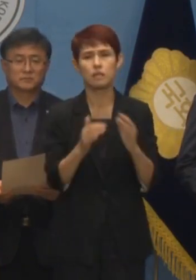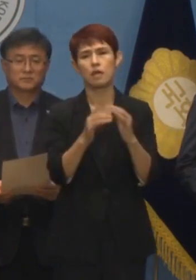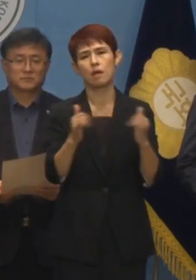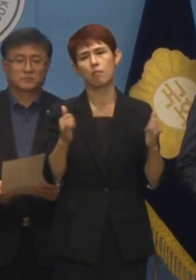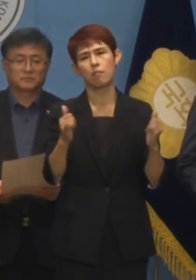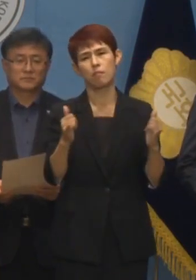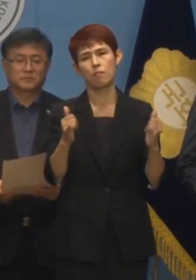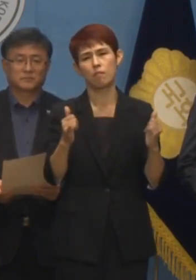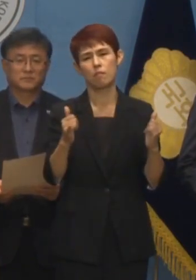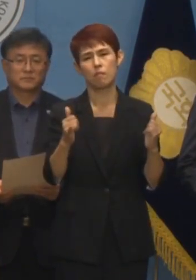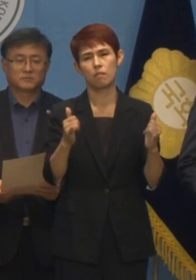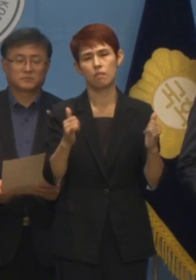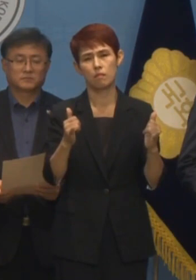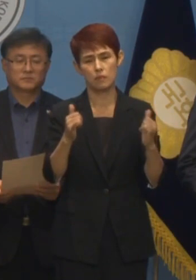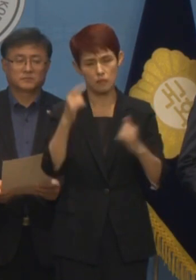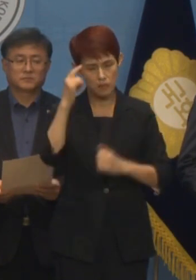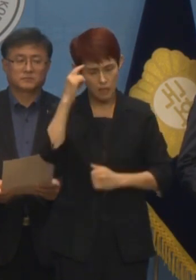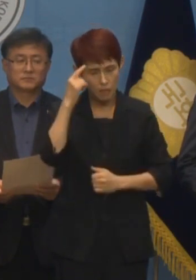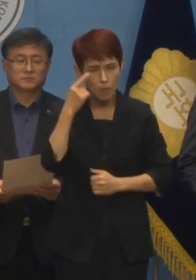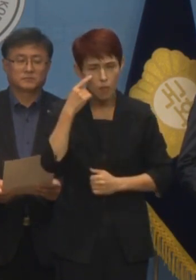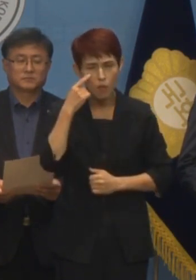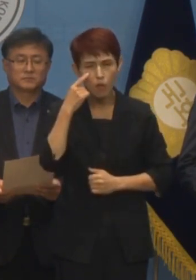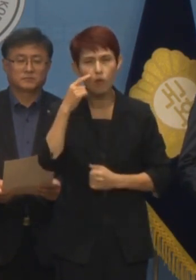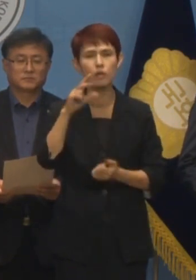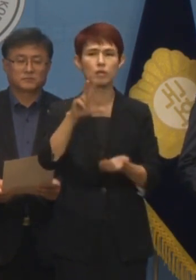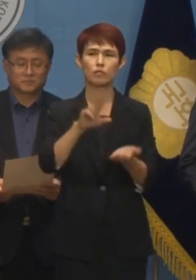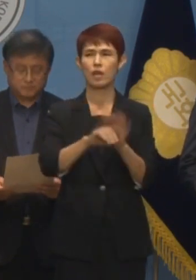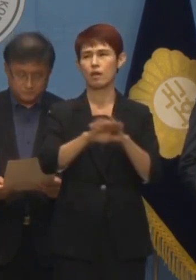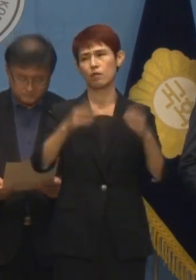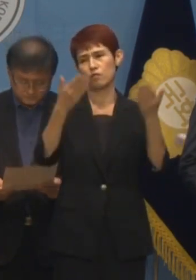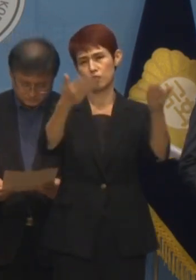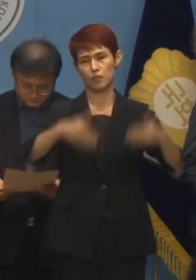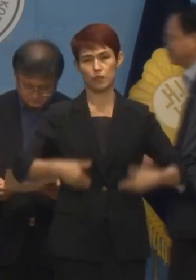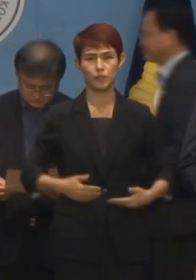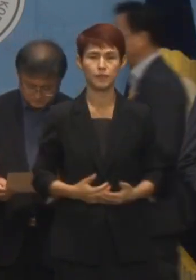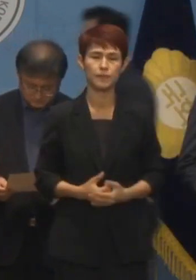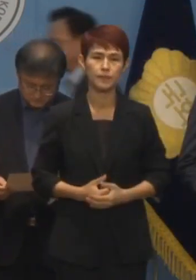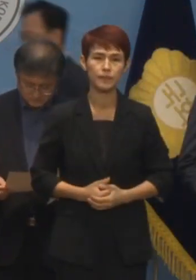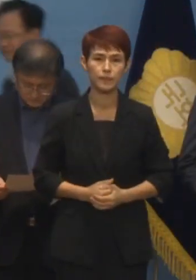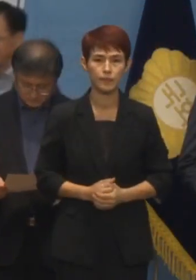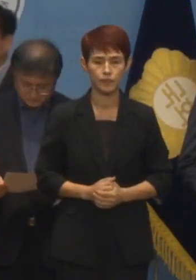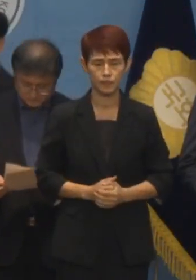처지가 되어 문제점을 해결해 나가야 합니다.